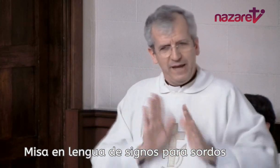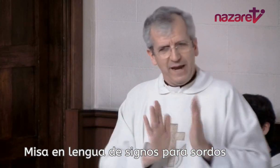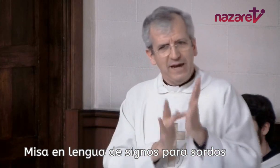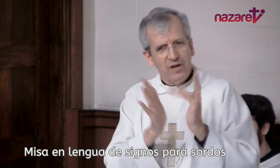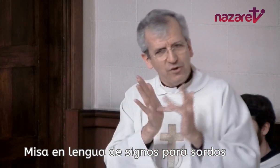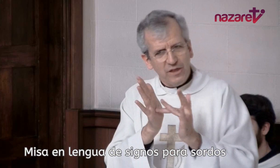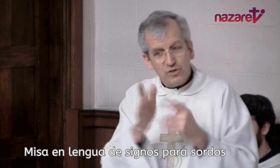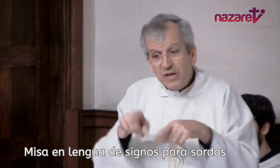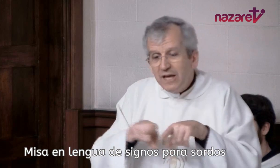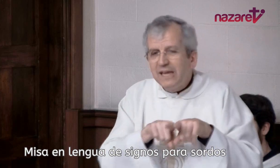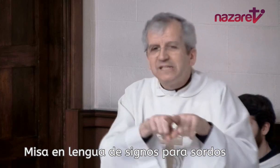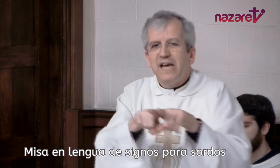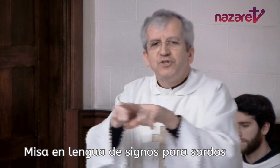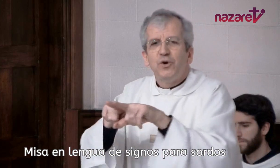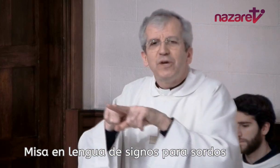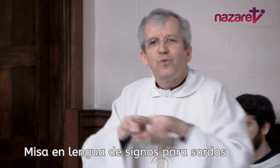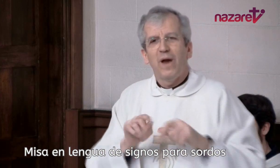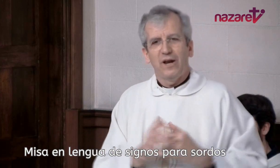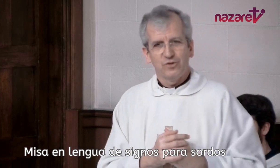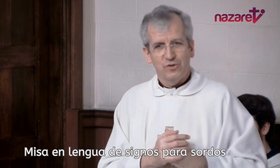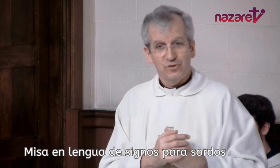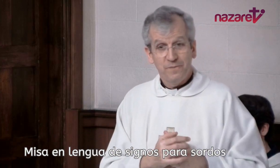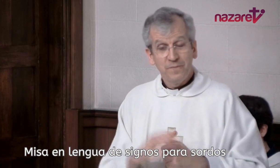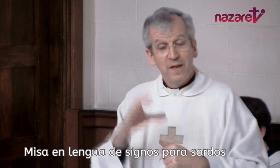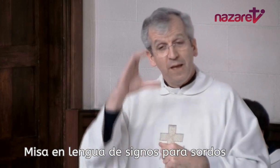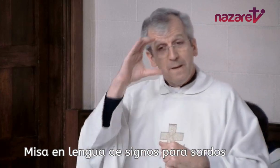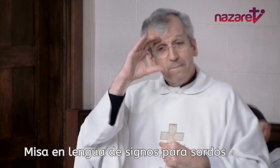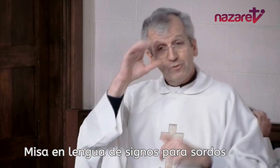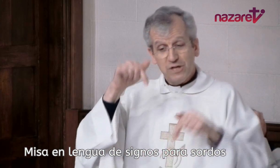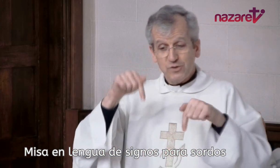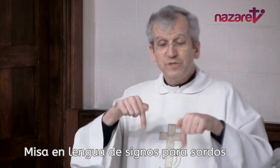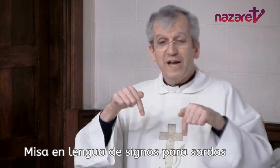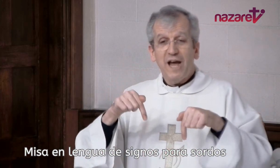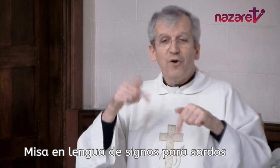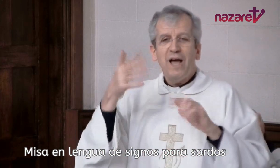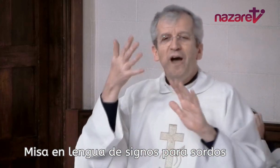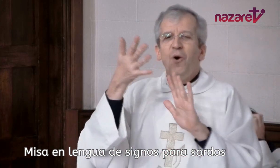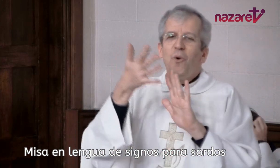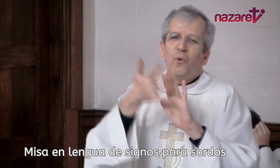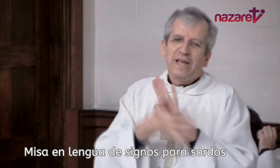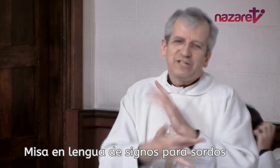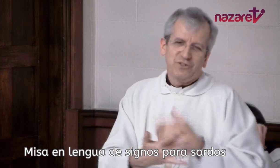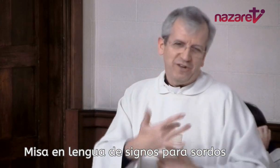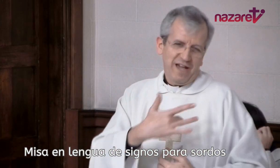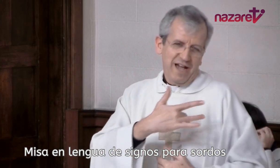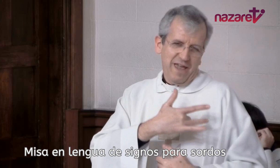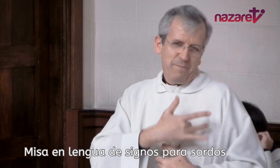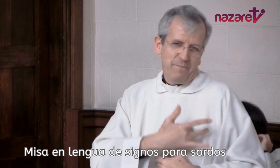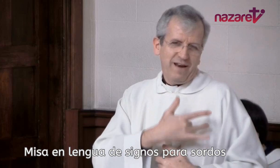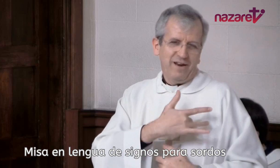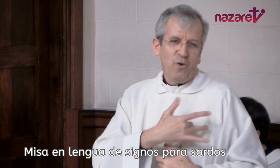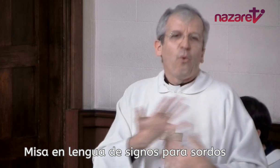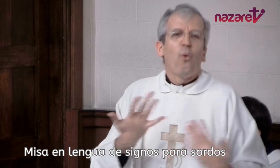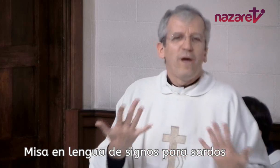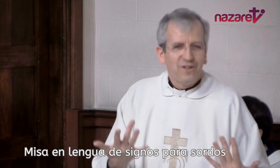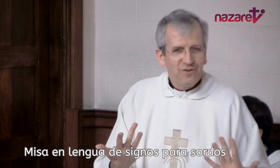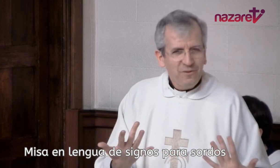en el Hijo de Dios que se ha hecho igual a nosotros. Vamos a escuchar ahora una historia en plan cuento,